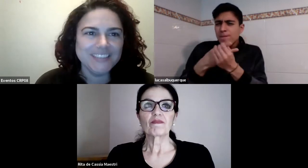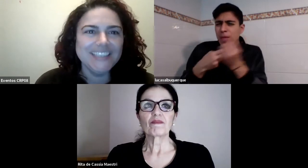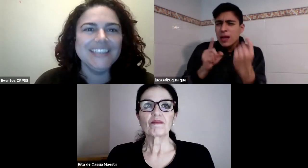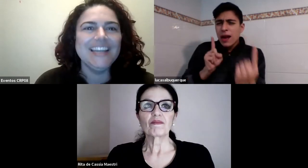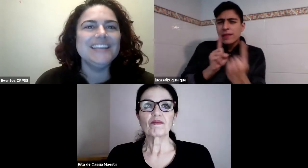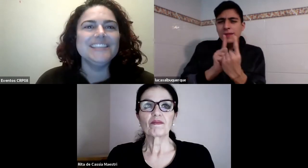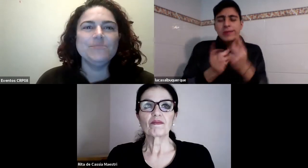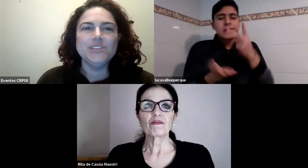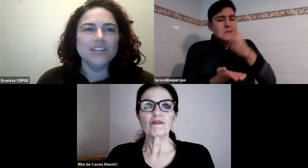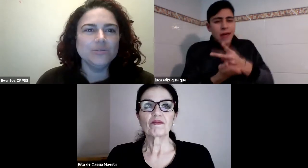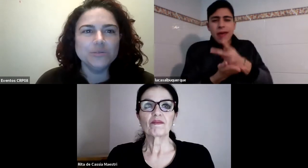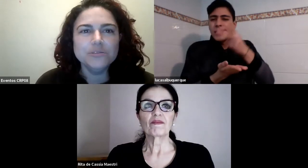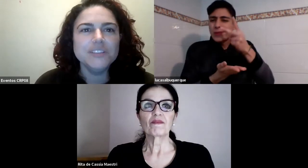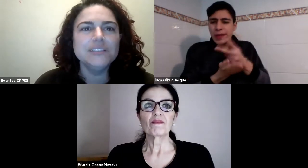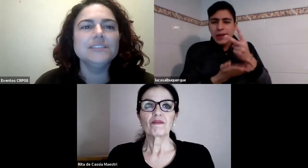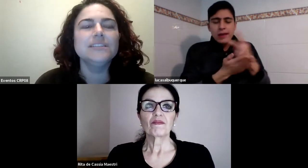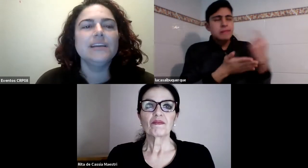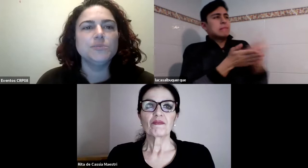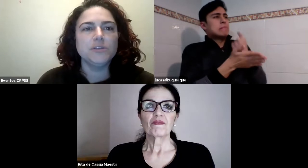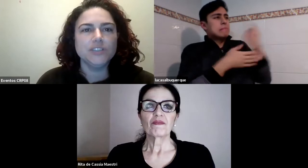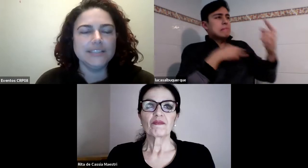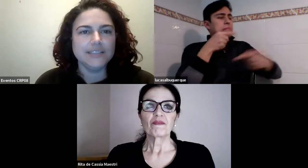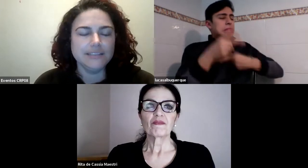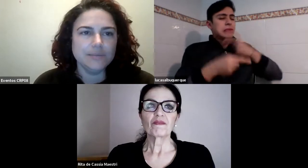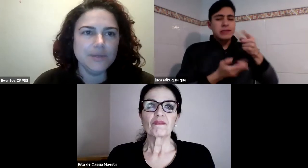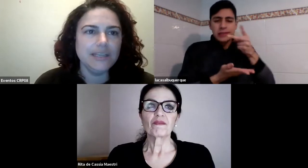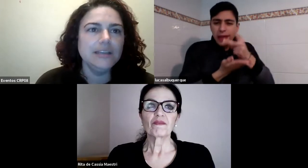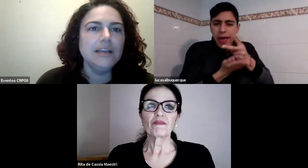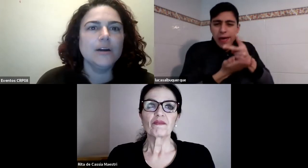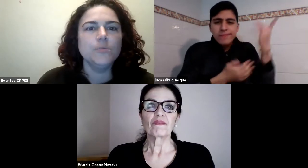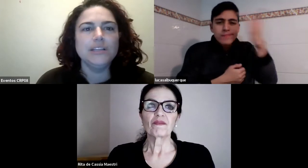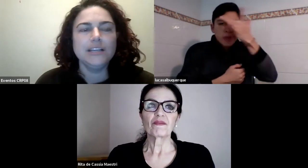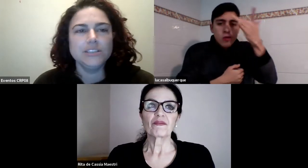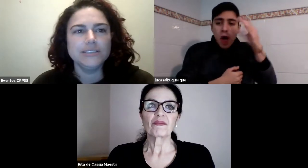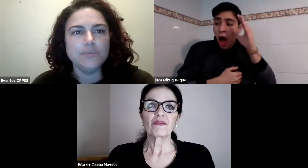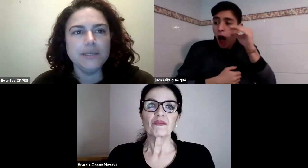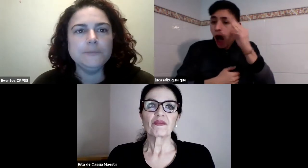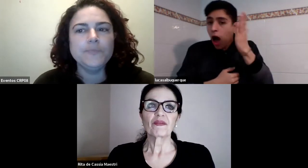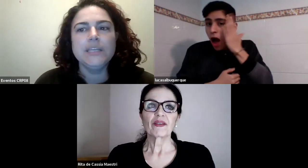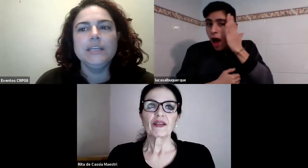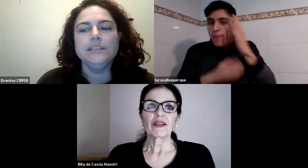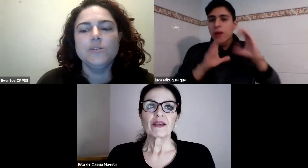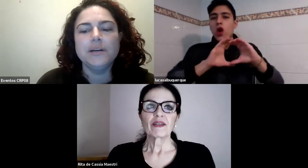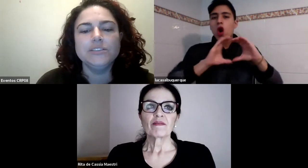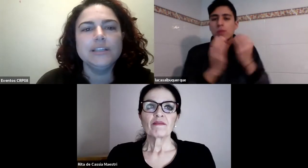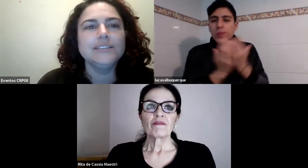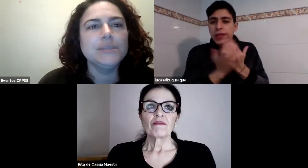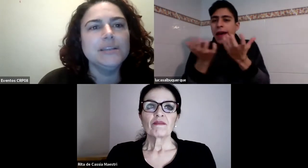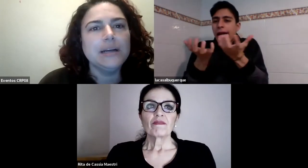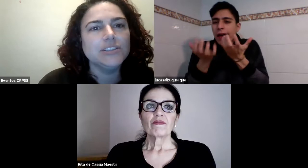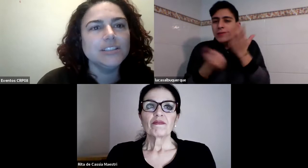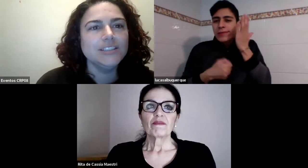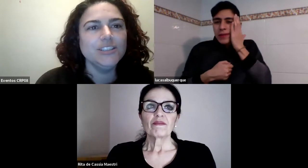constante. Sempre chegam dúvidas, os profissionais querem saber, a comunidade quer saber. Então, eu acho que essa